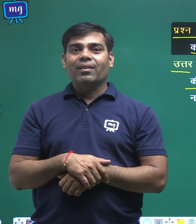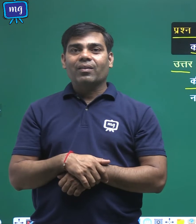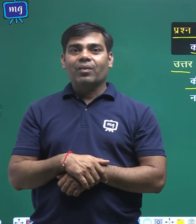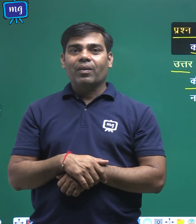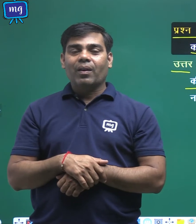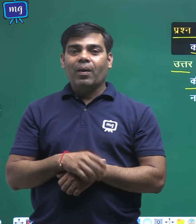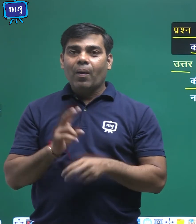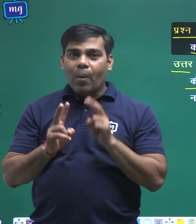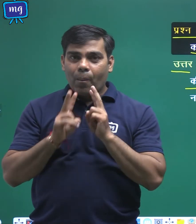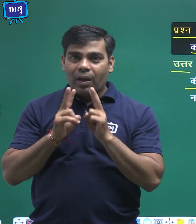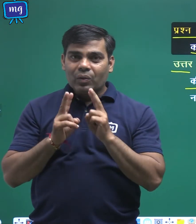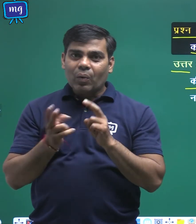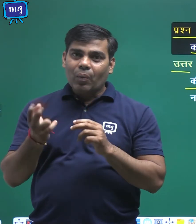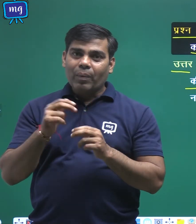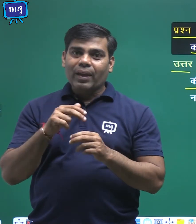बातों में